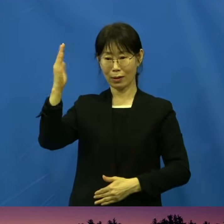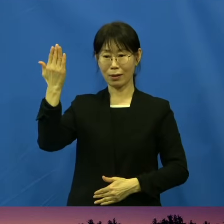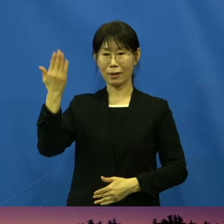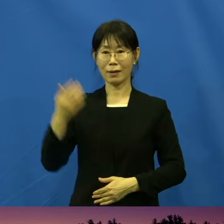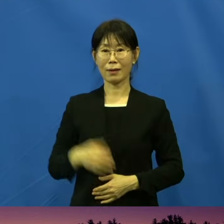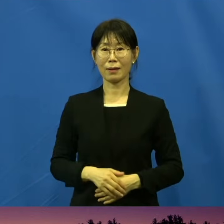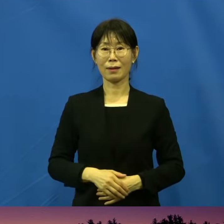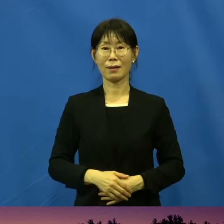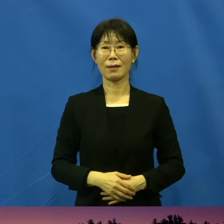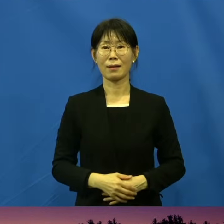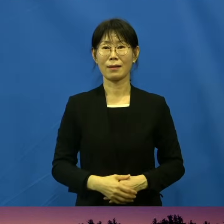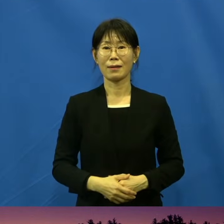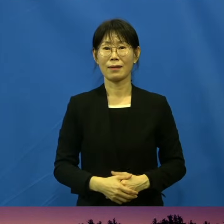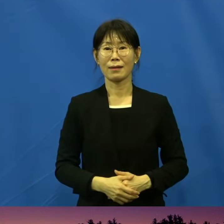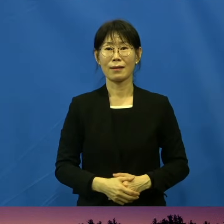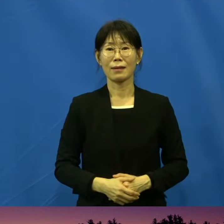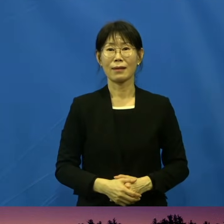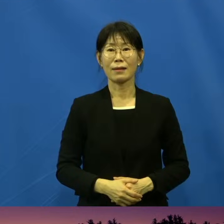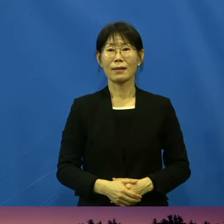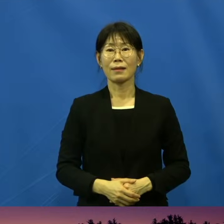그리스도를 인정해드리고